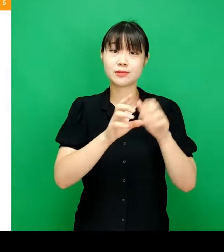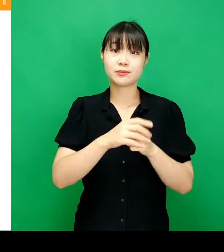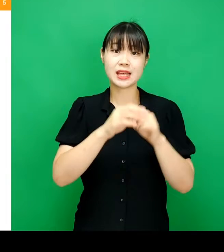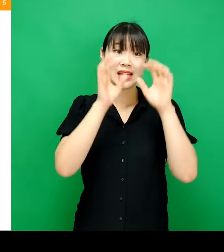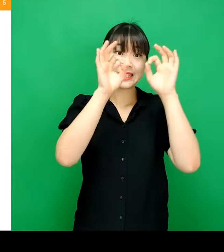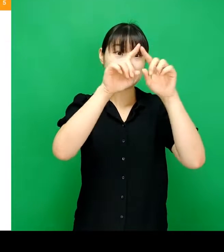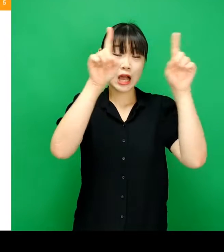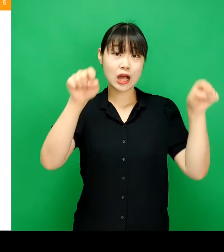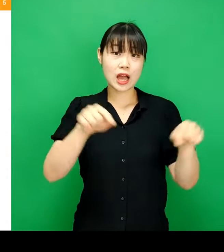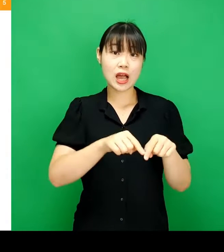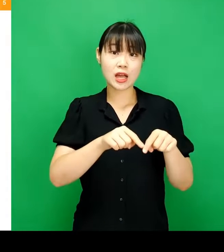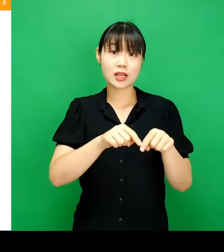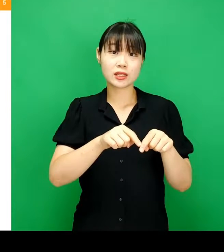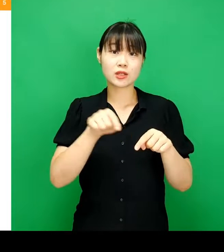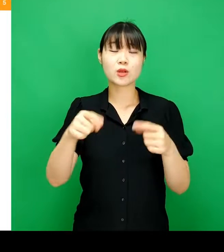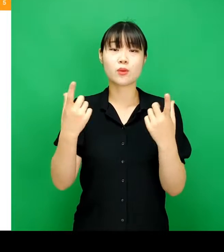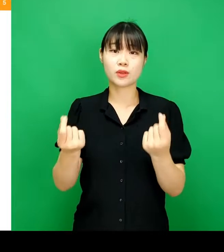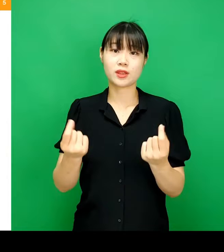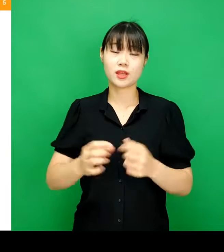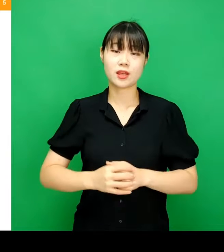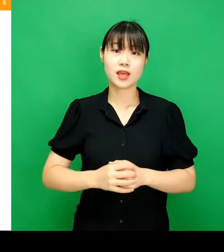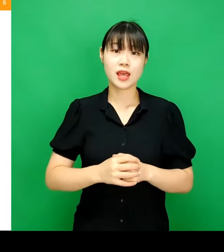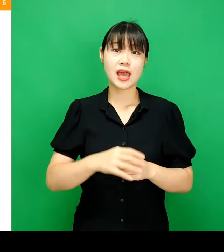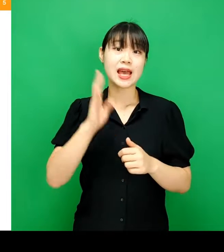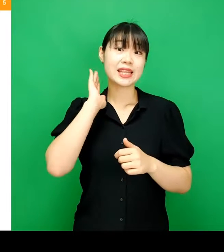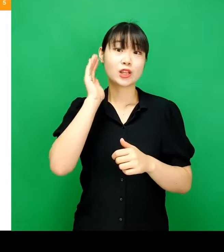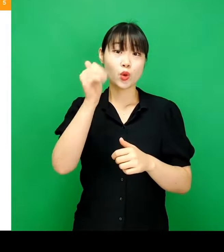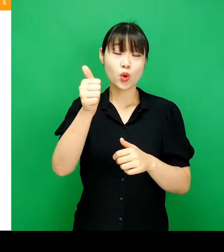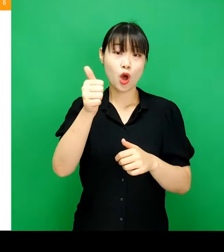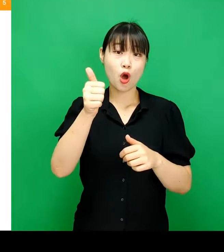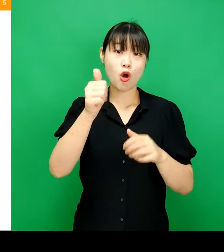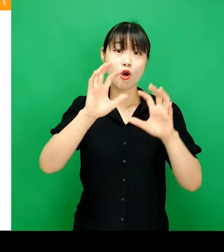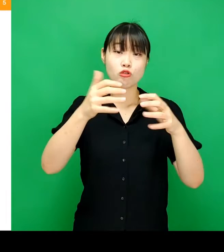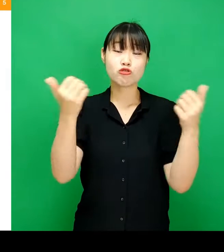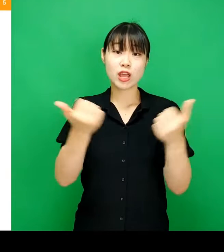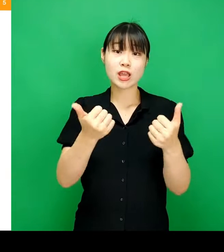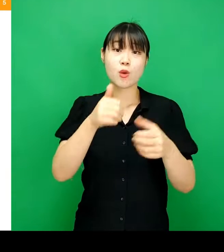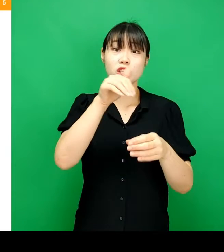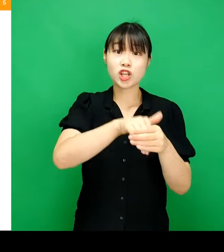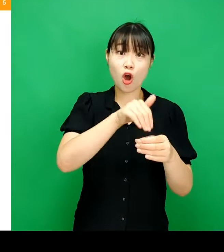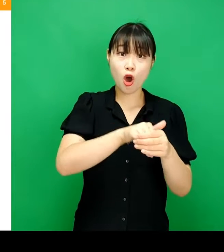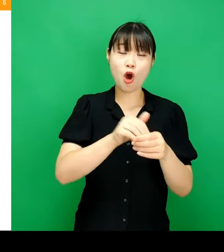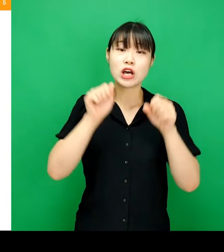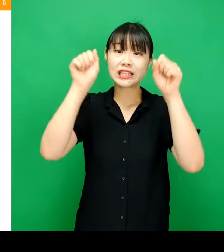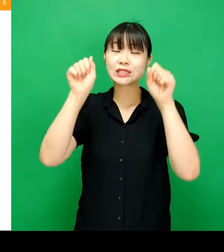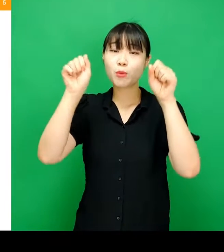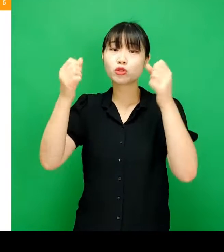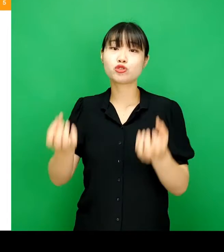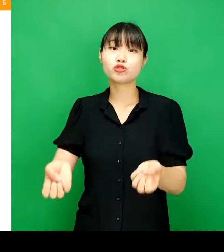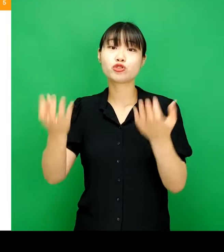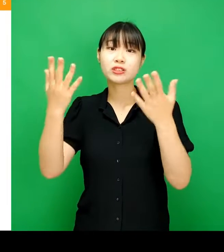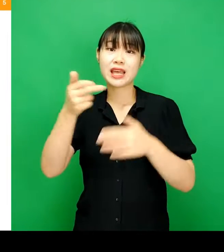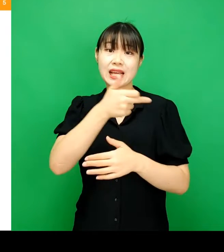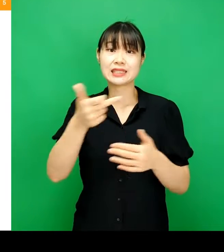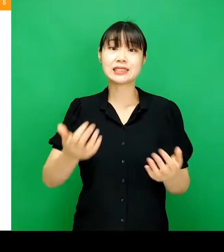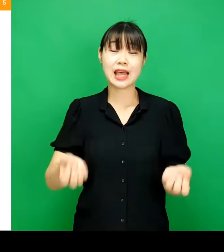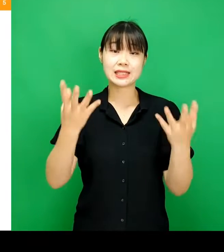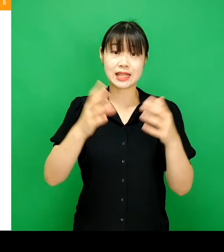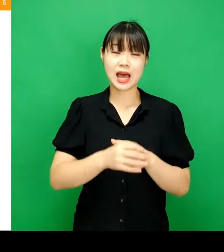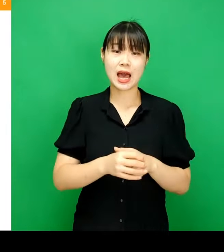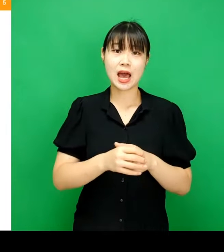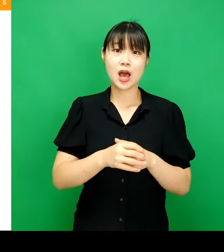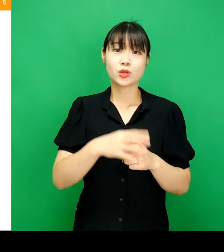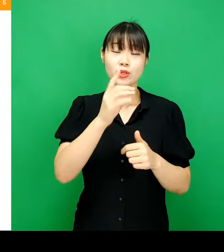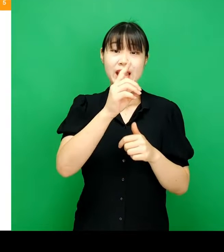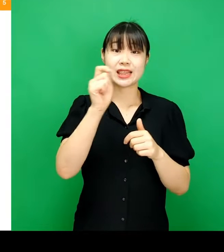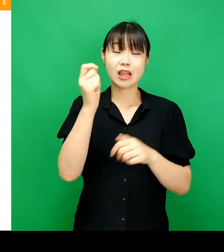데이터 저널리즘에서 주로 시각화하는 주제는 이와 같습니다. 대통령, 국회의원 등의 선거, 스포츠 축제 등 대형